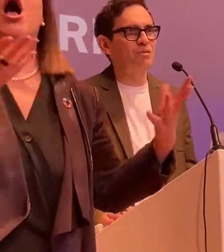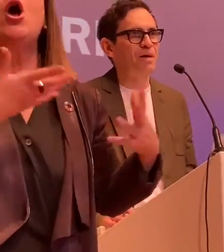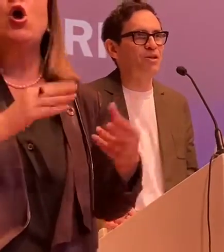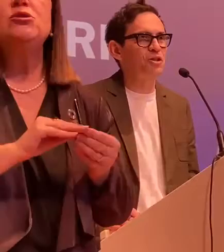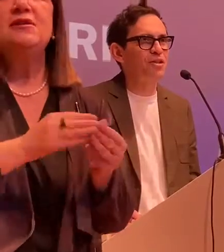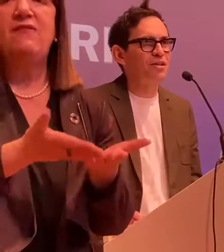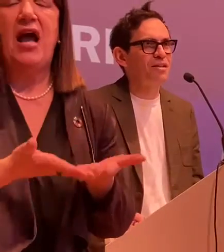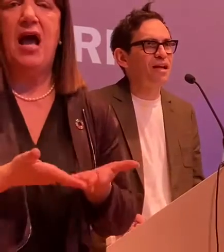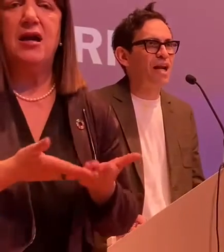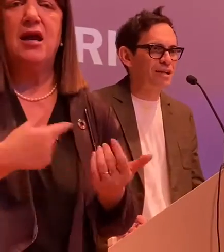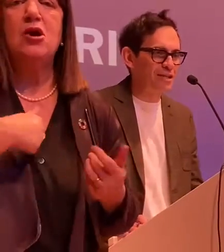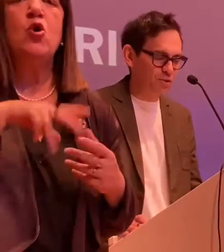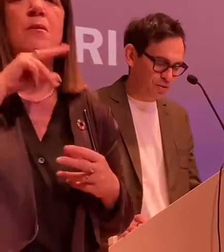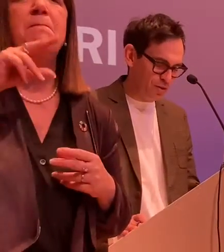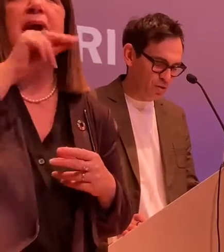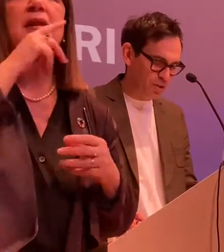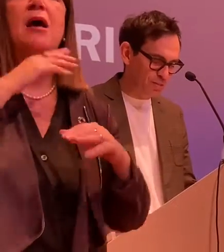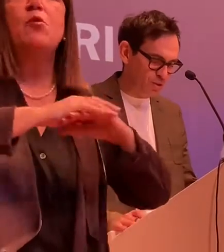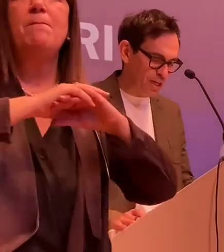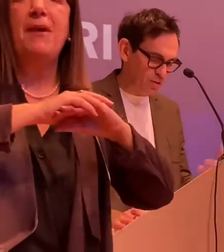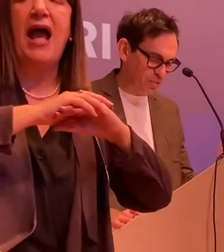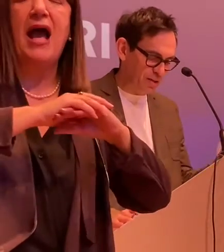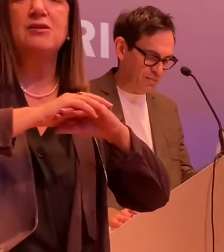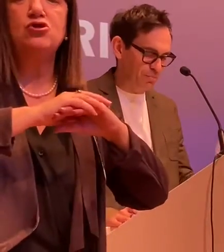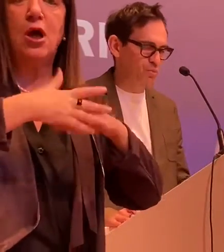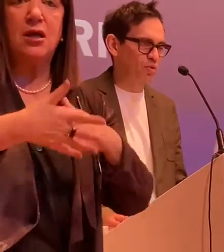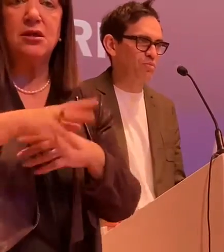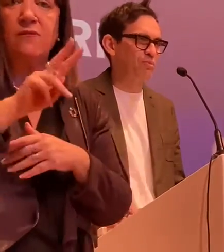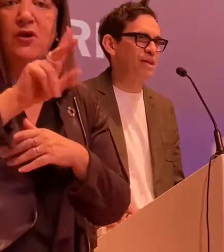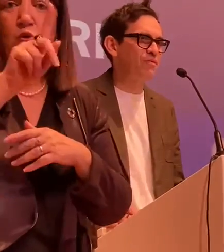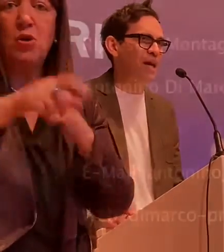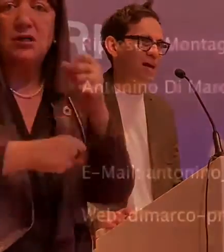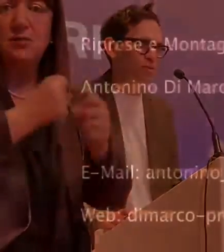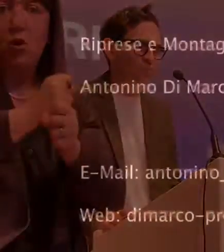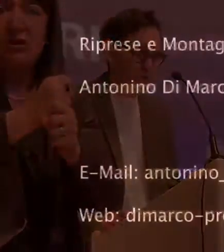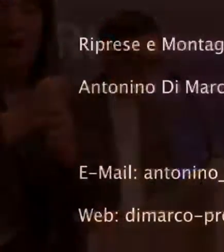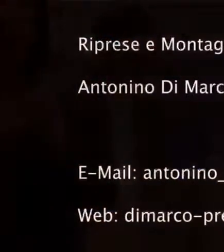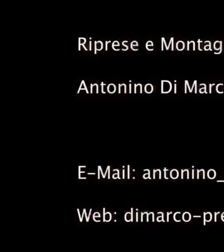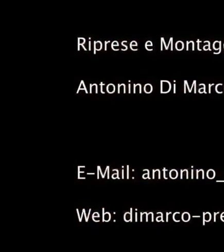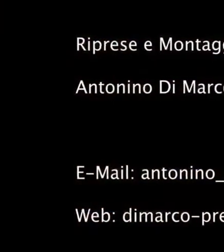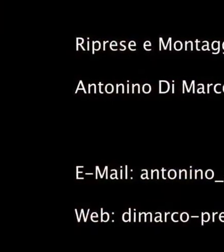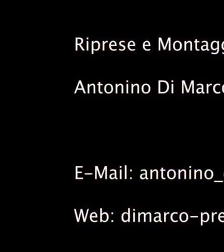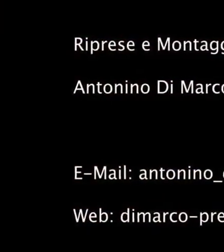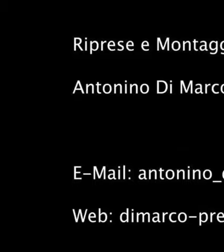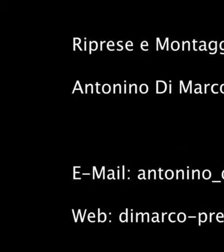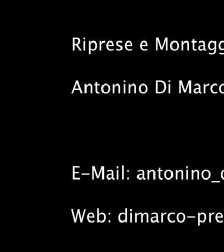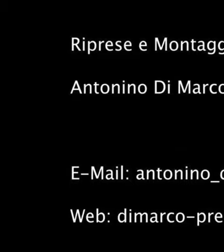quando parliamo di pace all'inizio del XXI secolo, ormai appunto ben avviato?